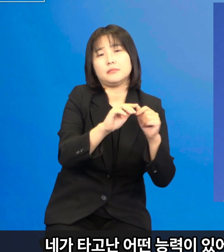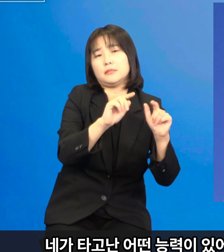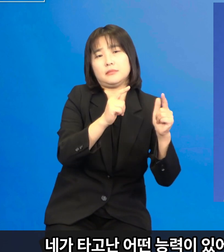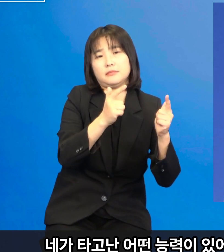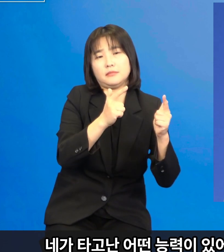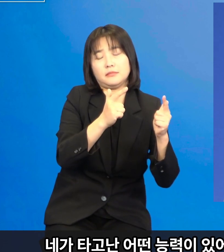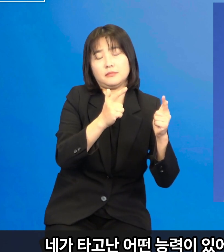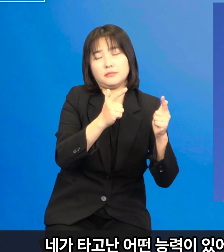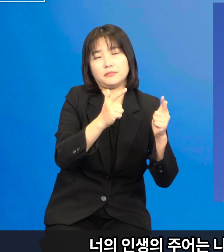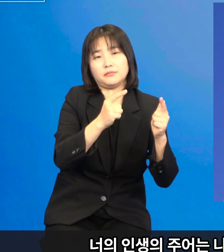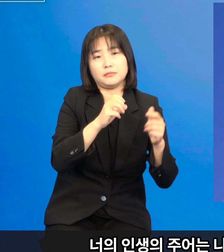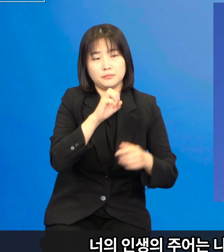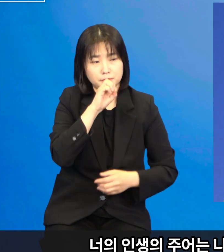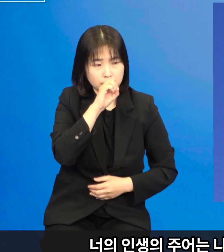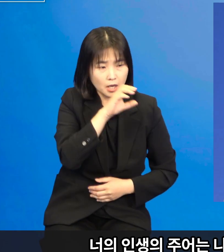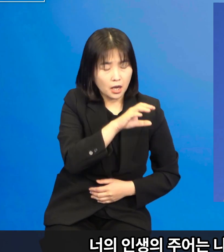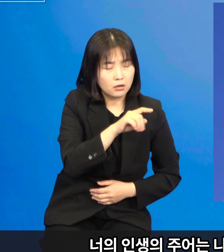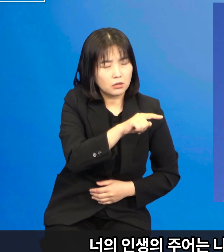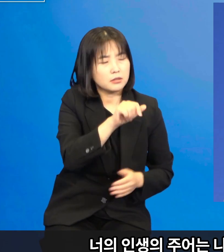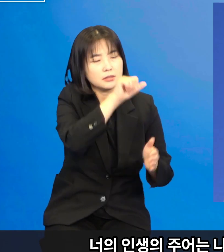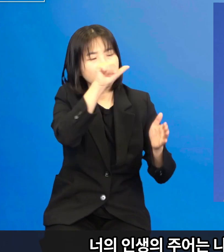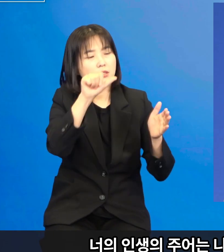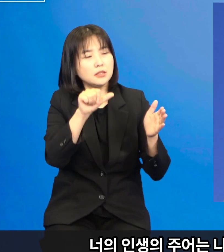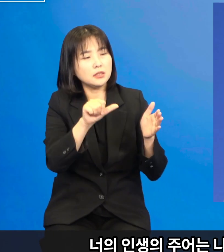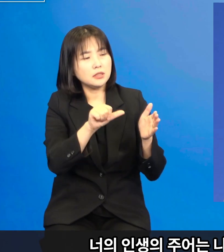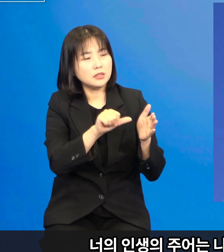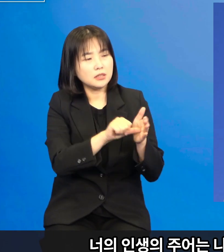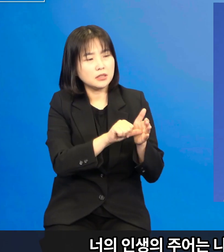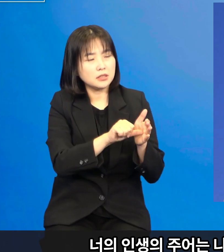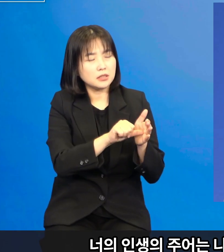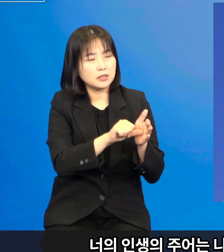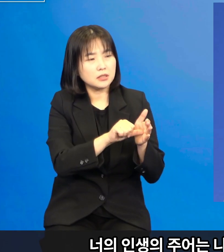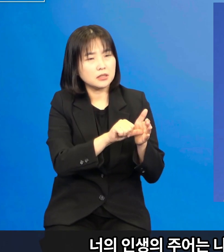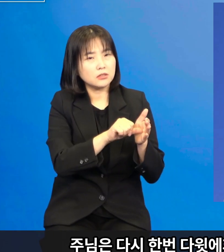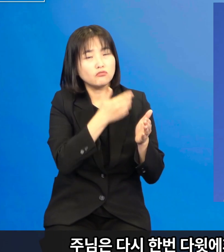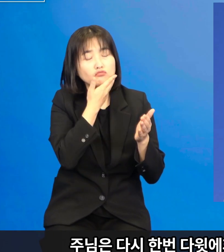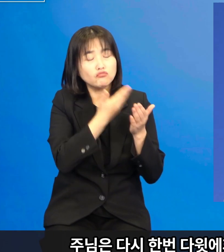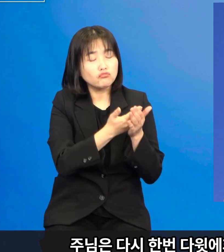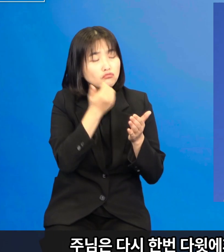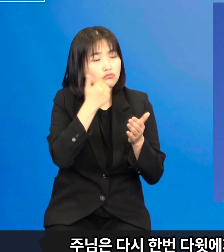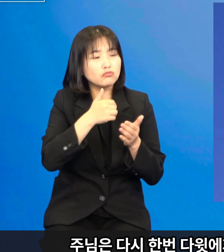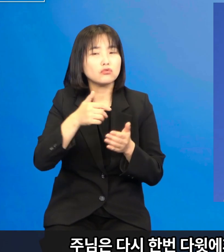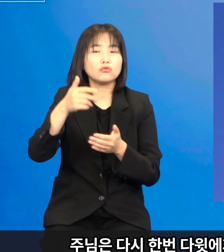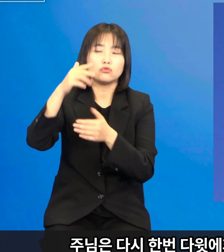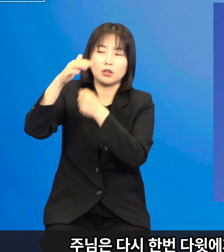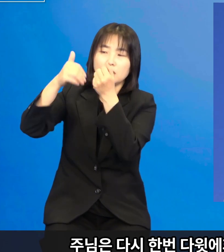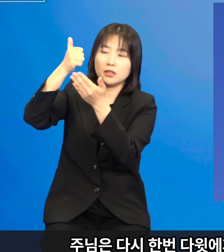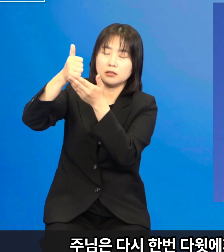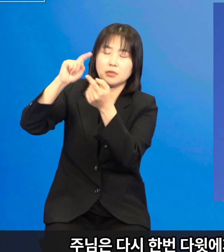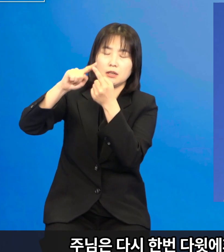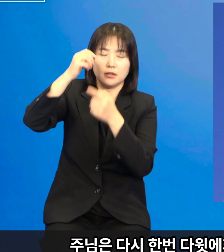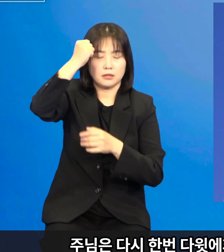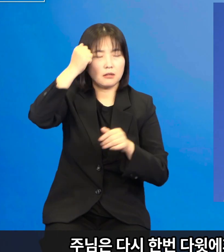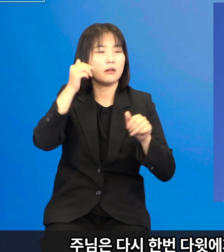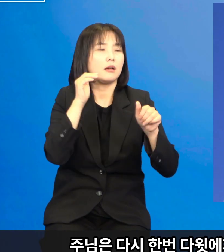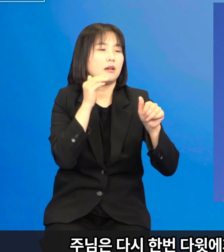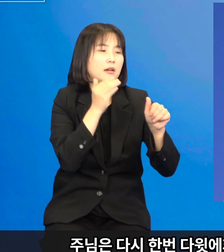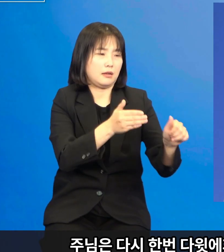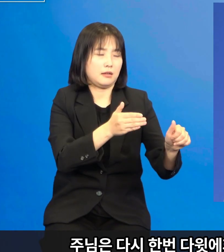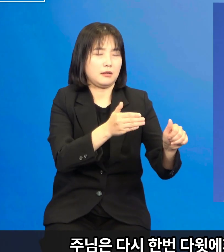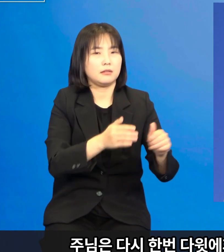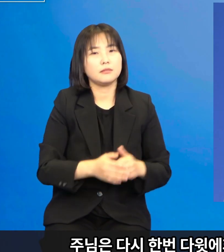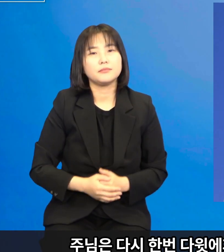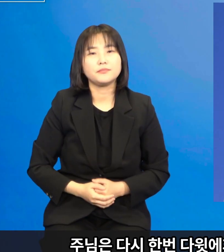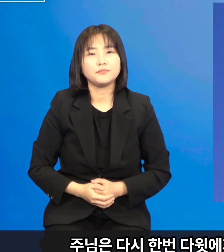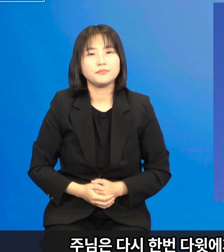라고 말씀하시며 너의 인생의 주어는 나라는 것을 잊지 말아라. 주님은 다시 한번 다윗에게